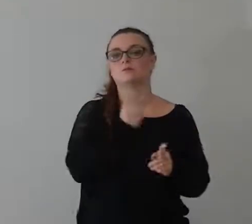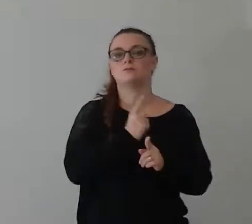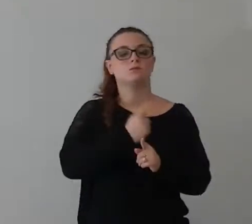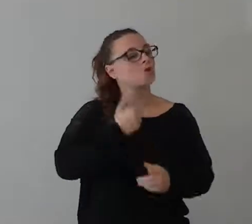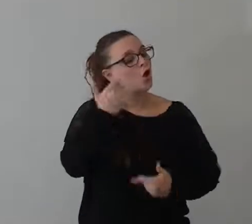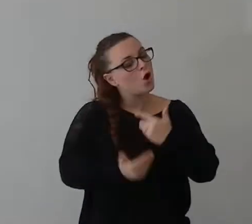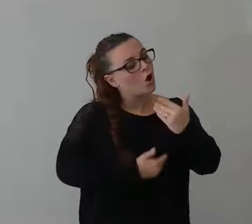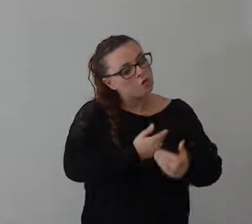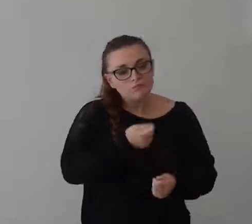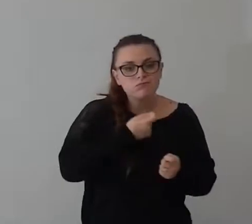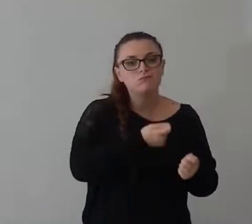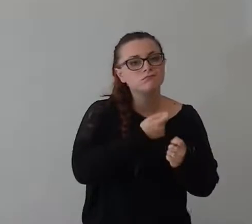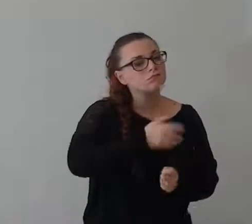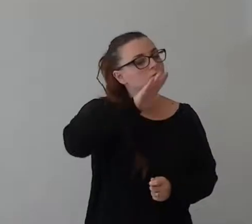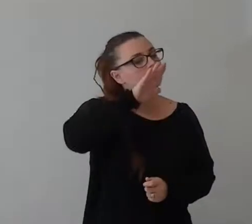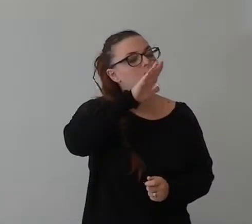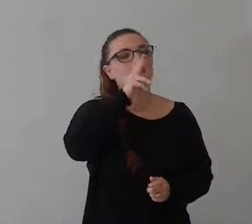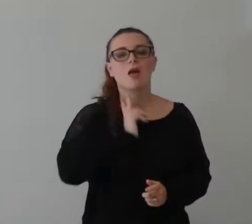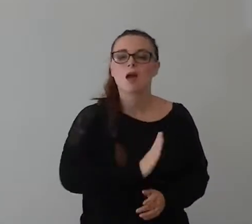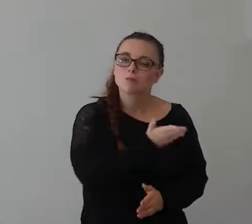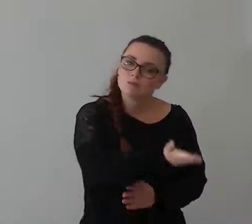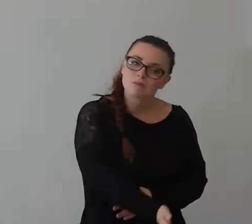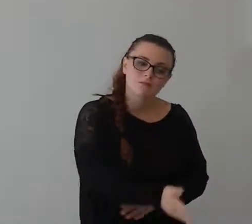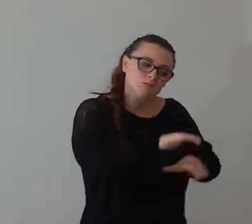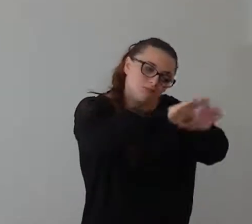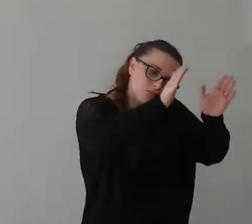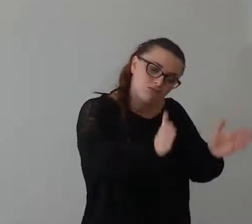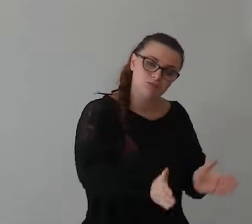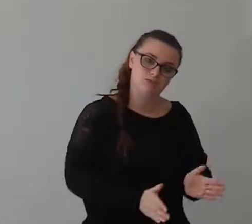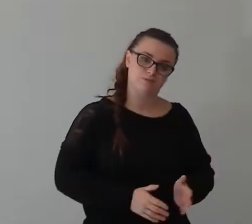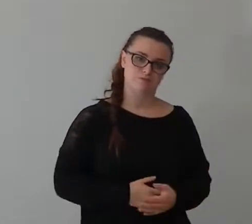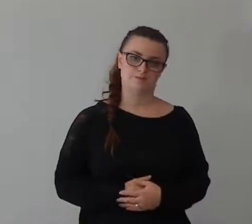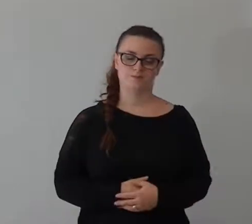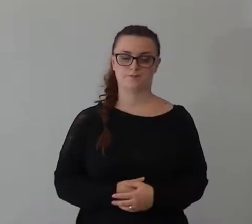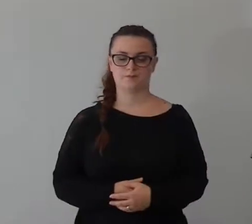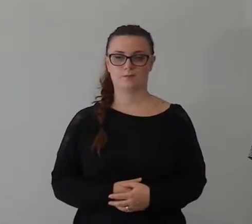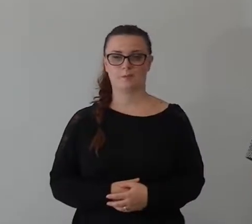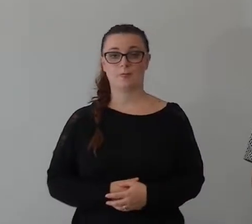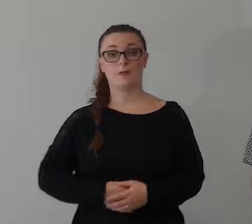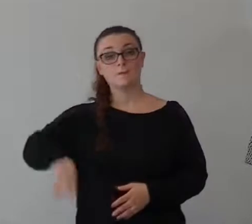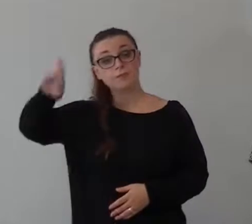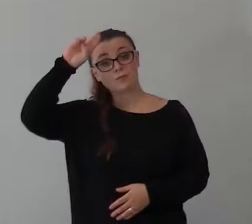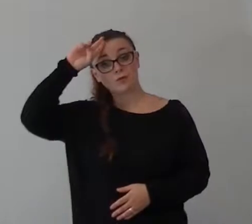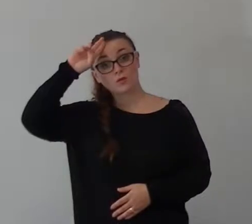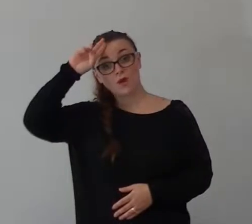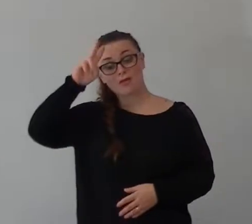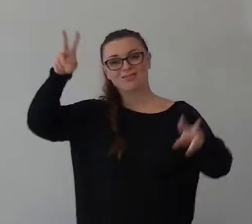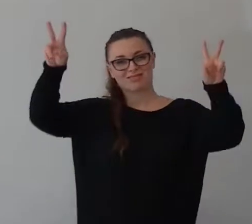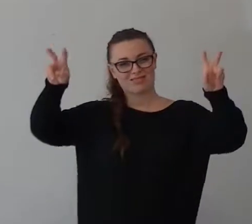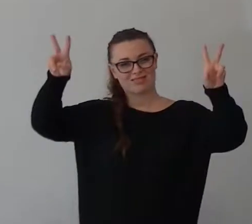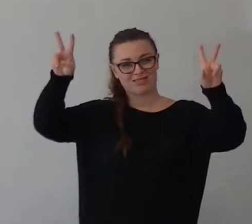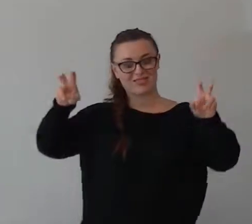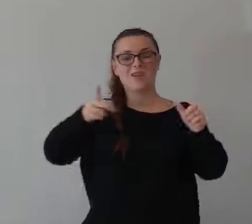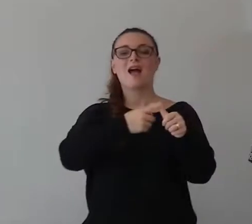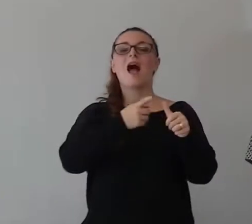Avevamo detto all'inizio che Ruth si apre con fame, fallimento,